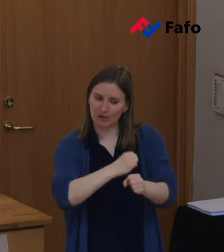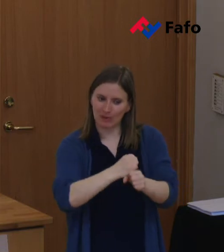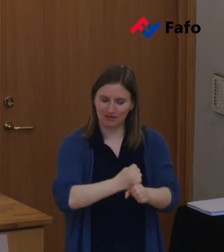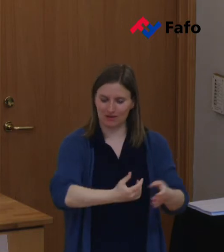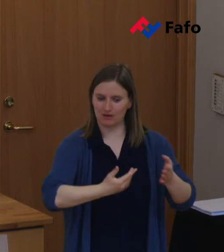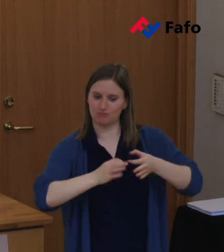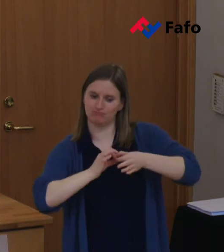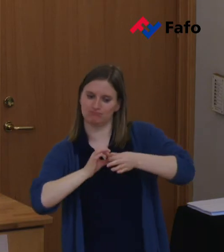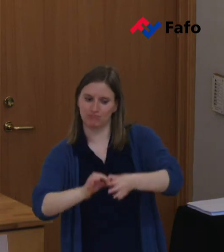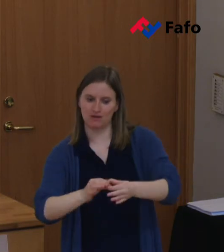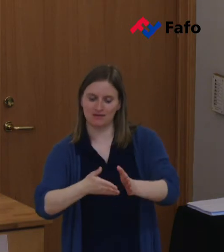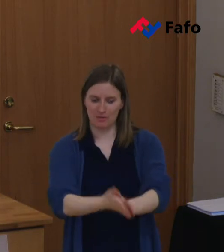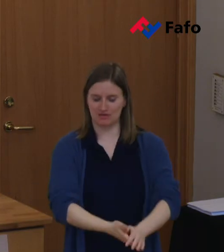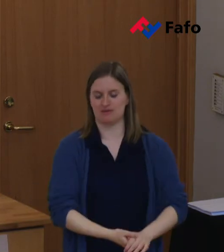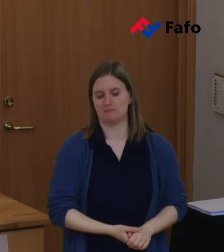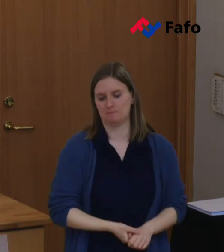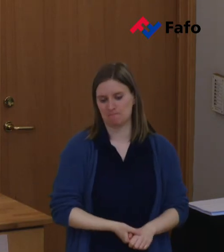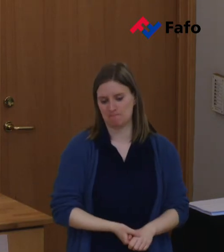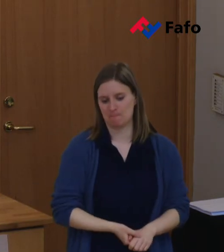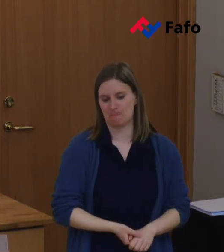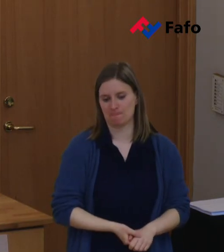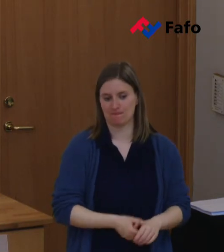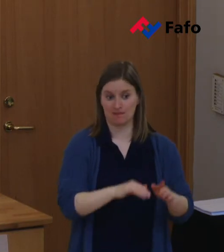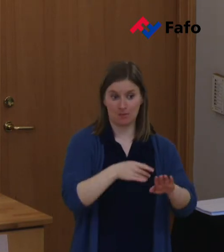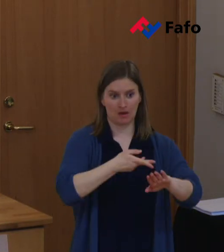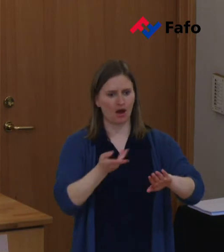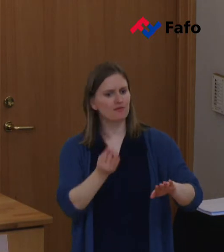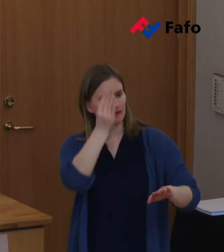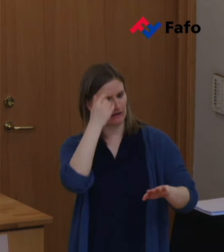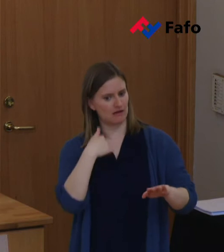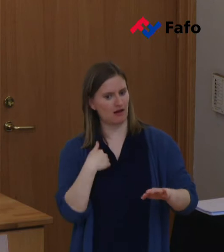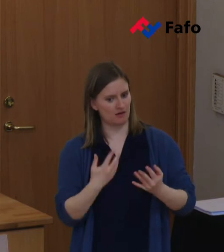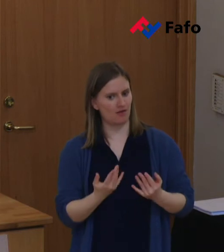sammen. Så, men det andre jeg lærer her